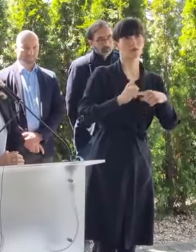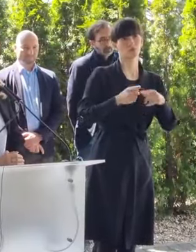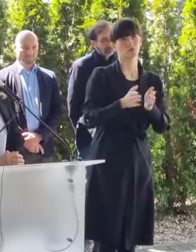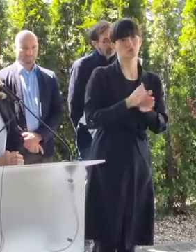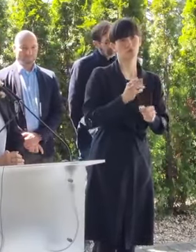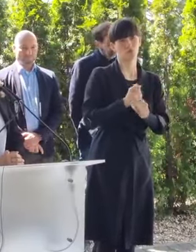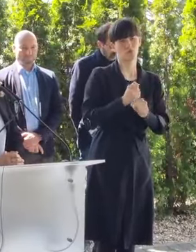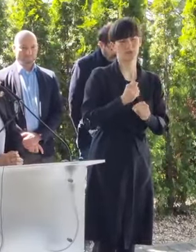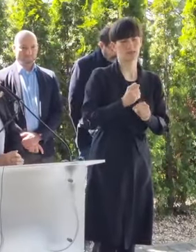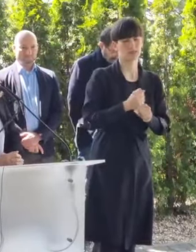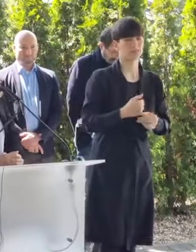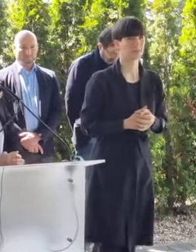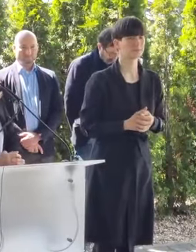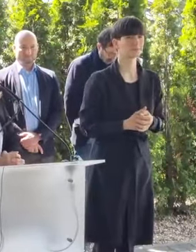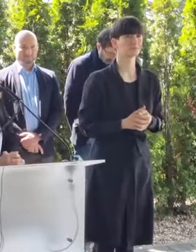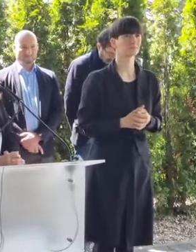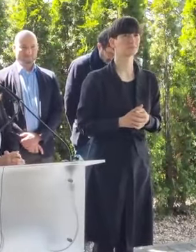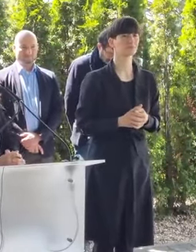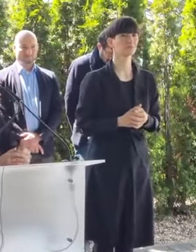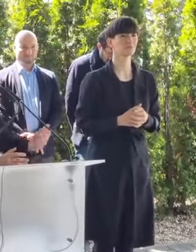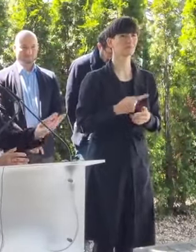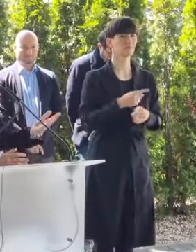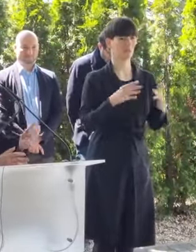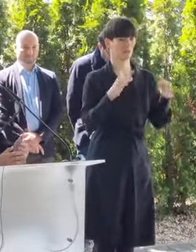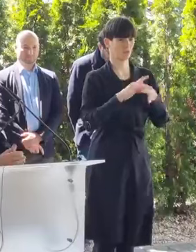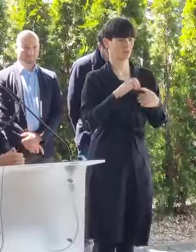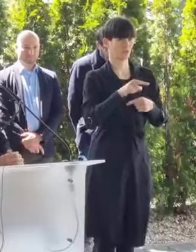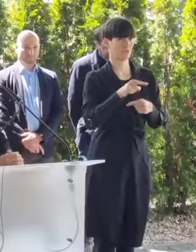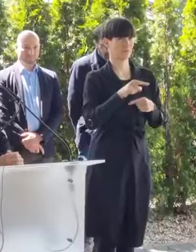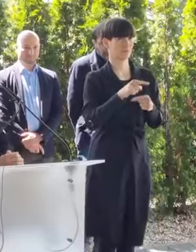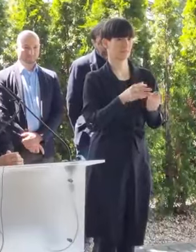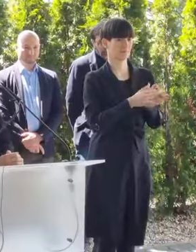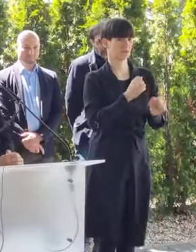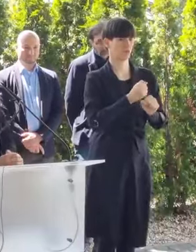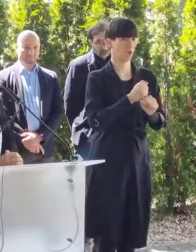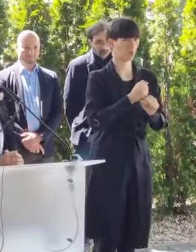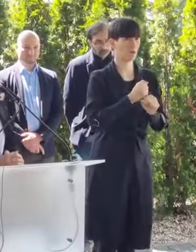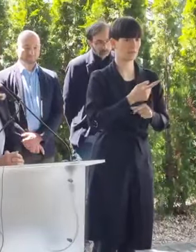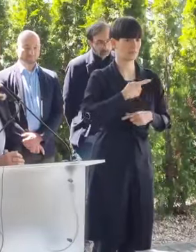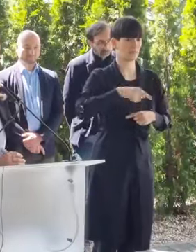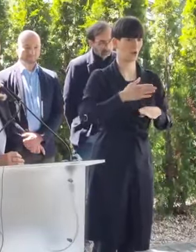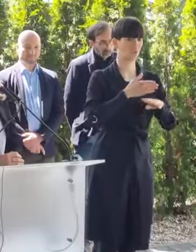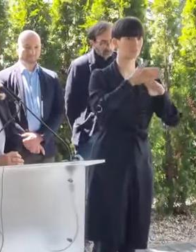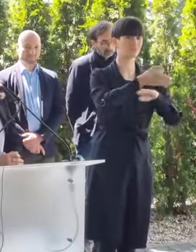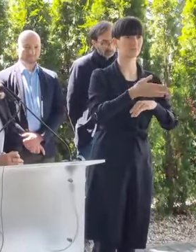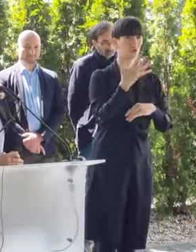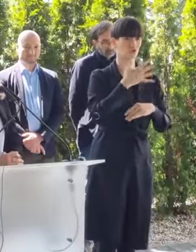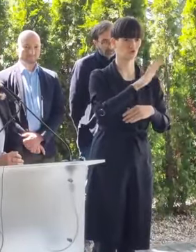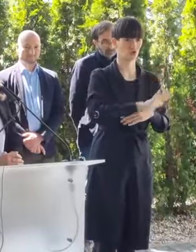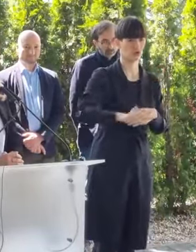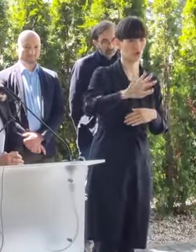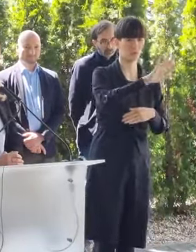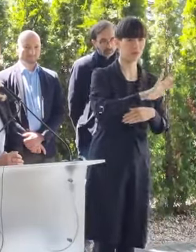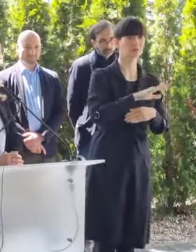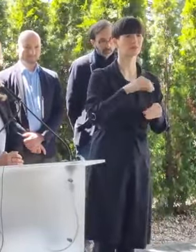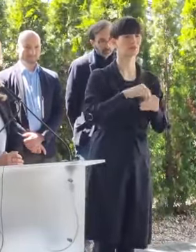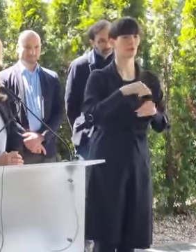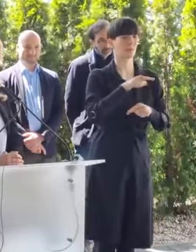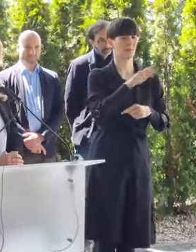Pokiaľ ide o tie možné oblasti spolupráce, my sme navštívili Černihivskú oblasť, je to jedna z oblastí, kde naozaj došlo